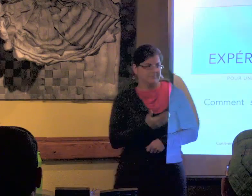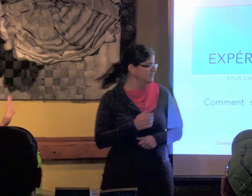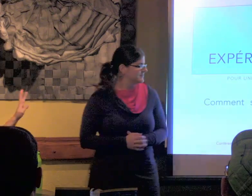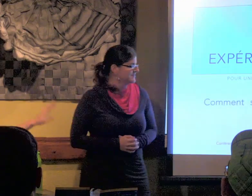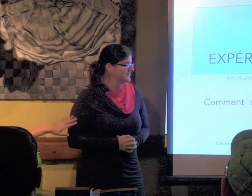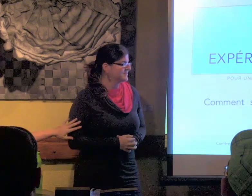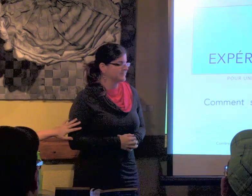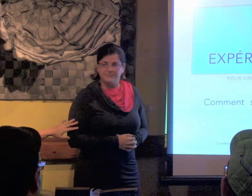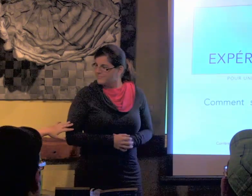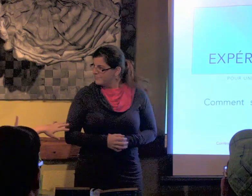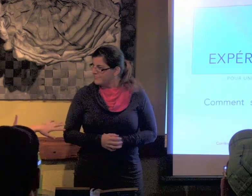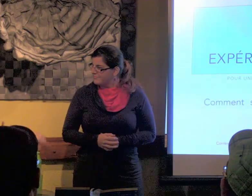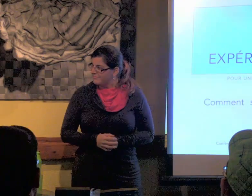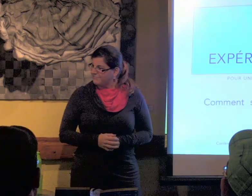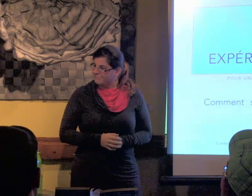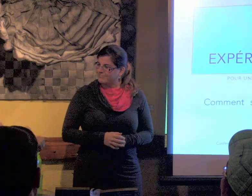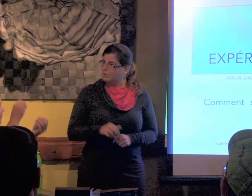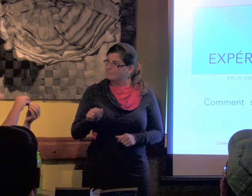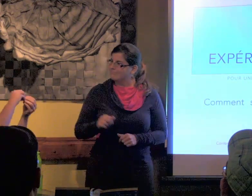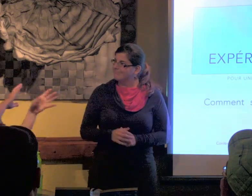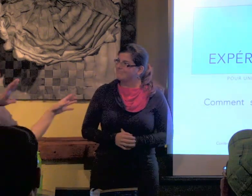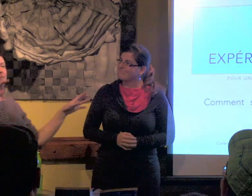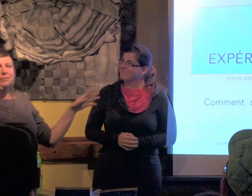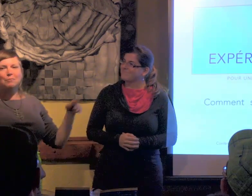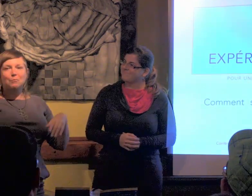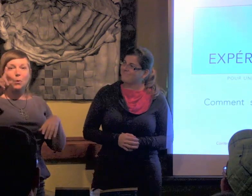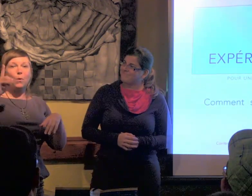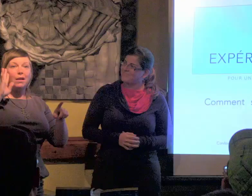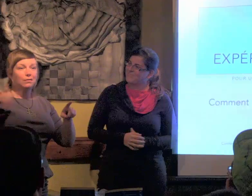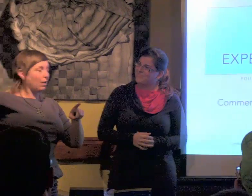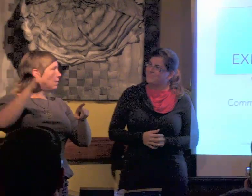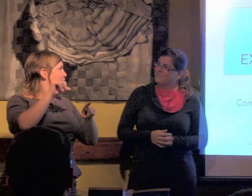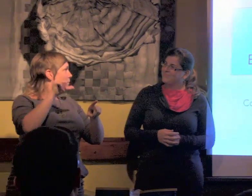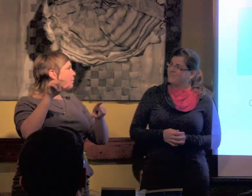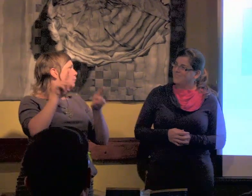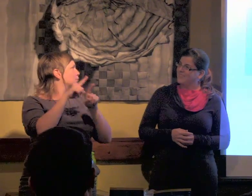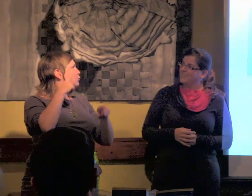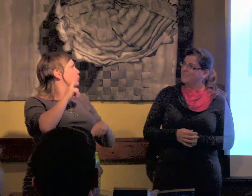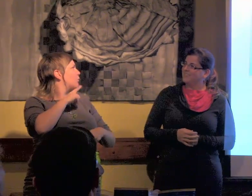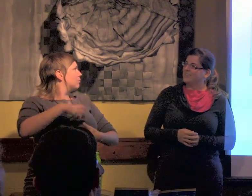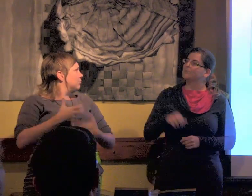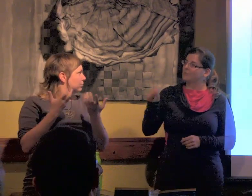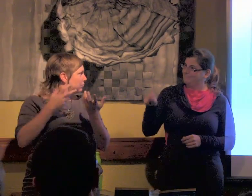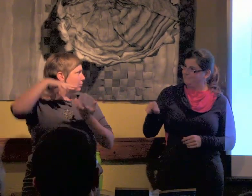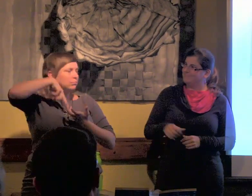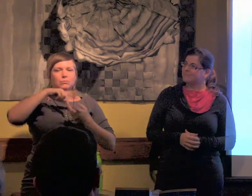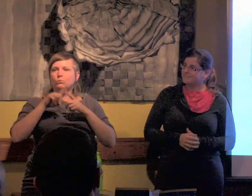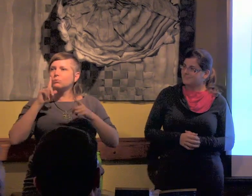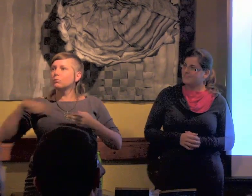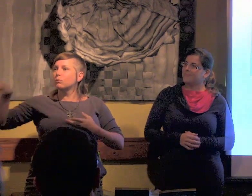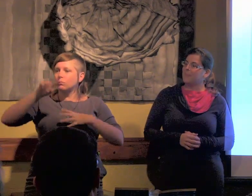Alors, ça s'intitule « Autisme et expérience sourde ». Oh, si je pouvais juste ajouter quelque chose. C'est pour